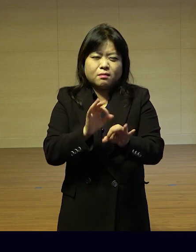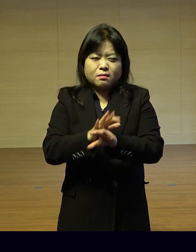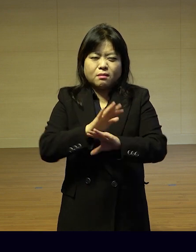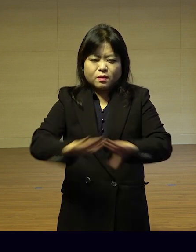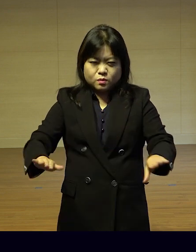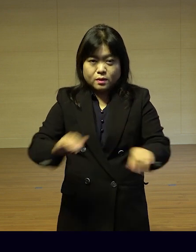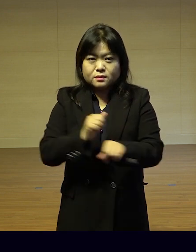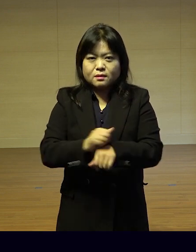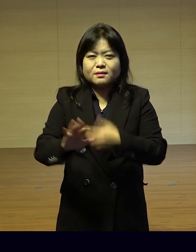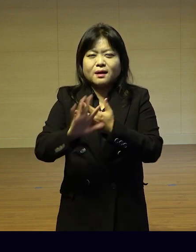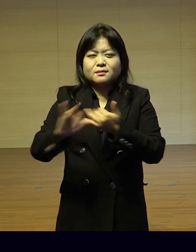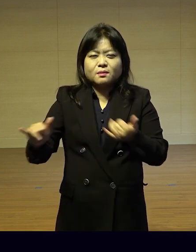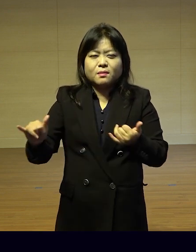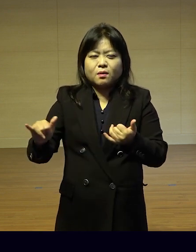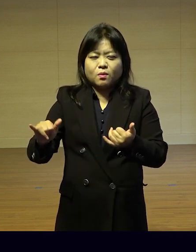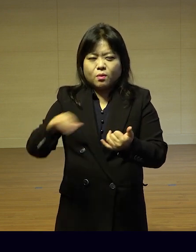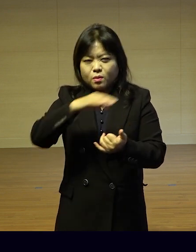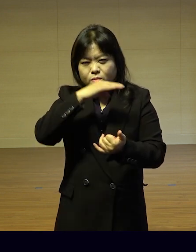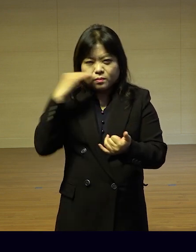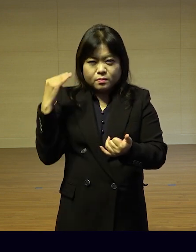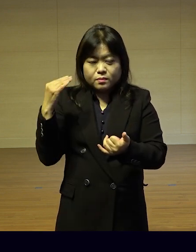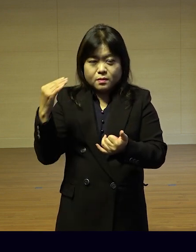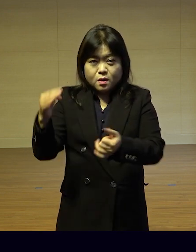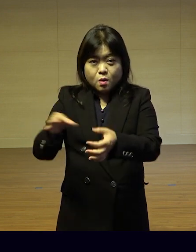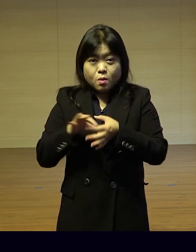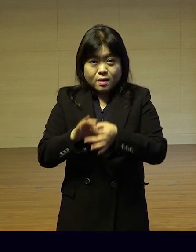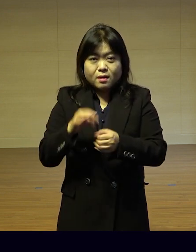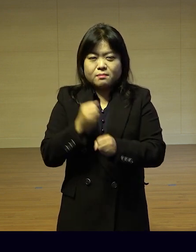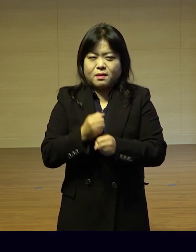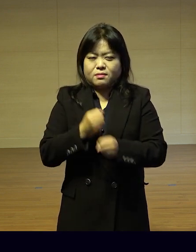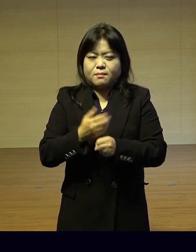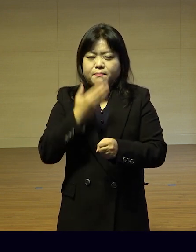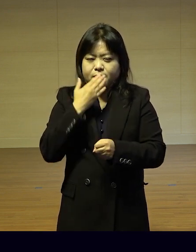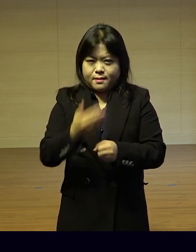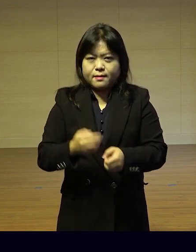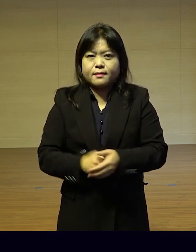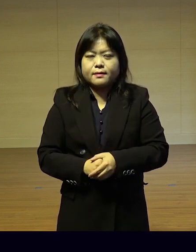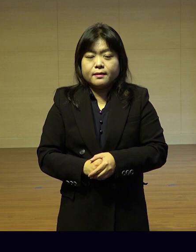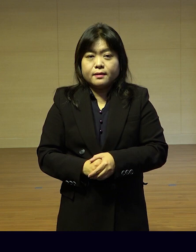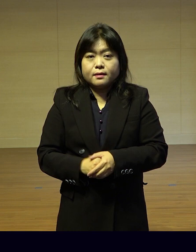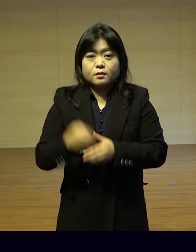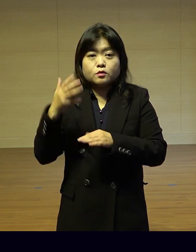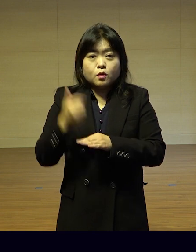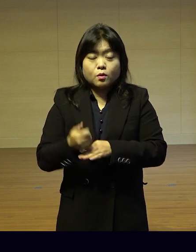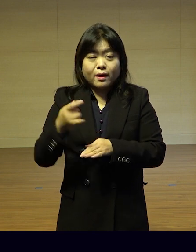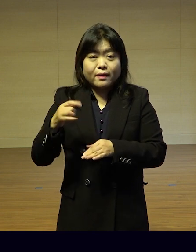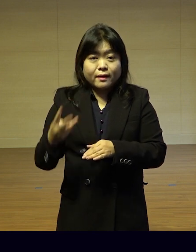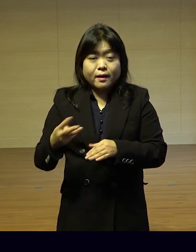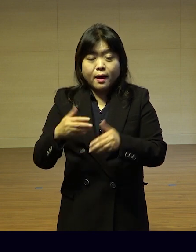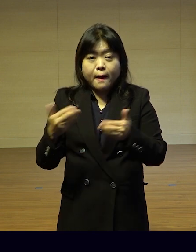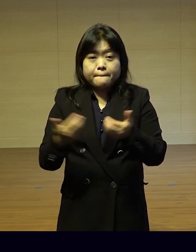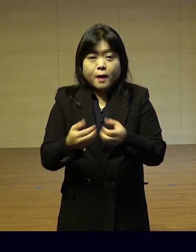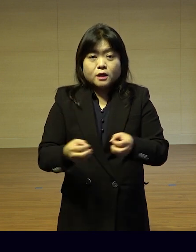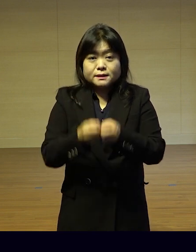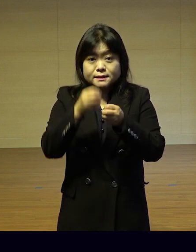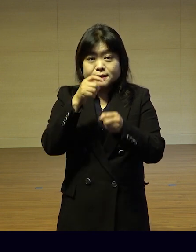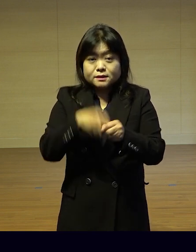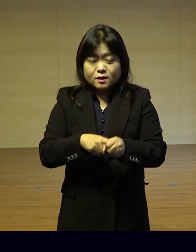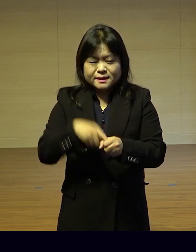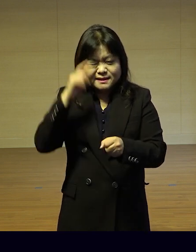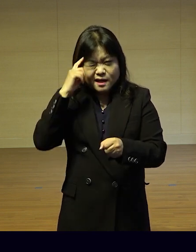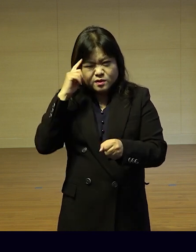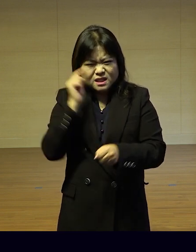타인과의 보다 원만한 관계를 만들어 나갈 수 있을 것입니다. 그래서 결론적으로 헤겔의 변증적 사유는 결코